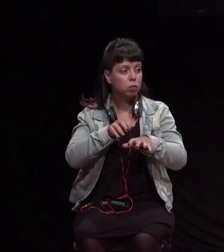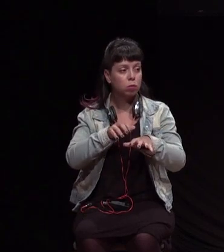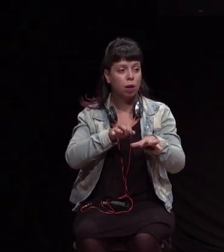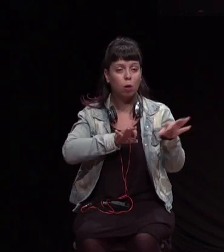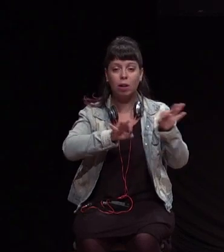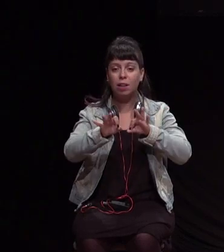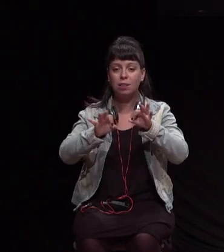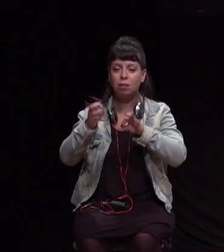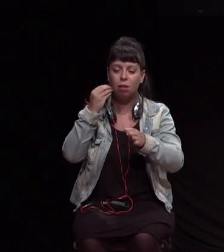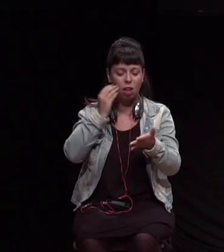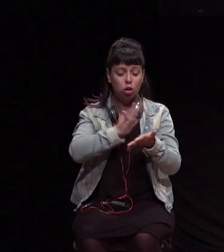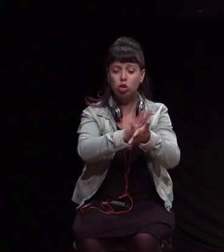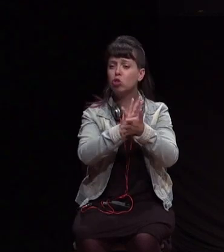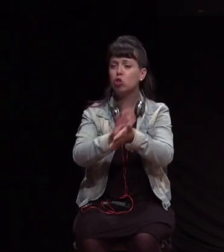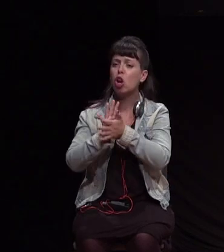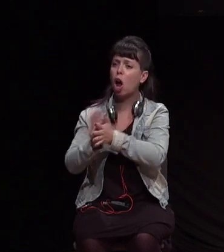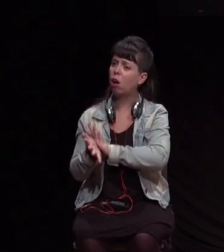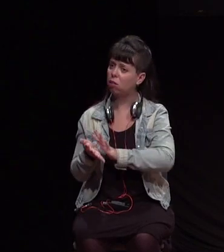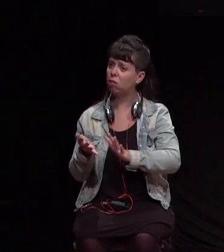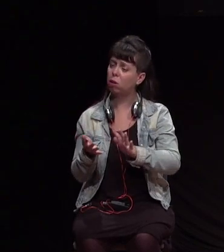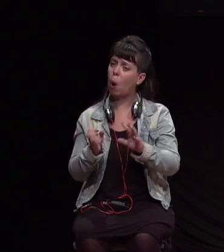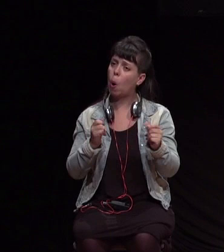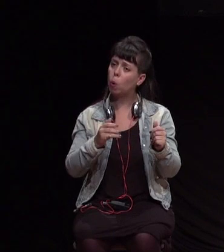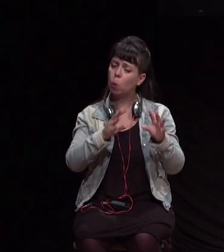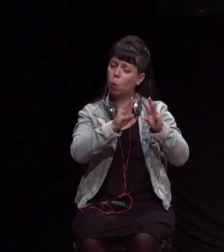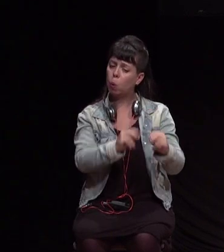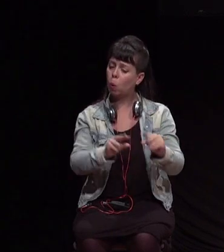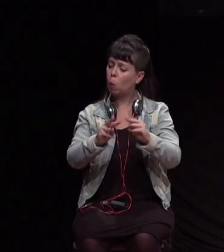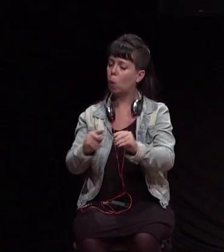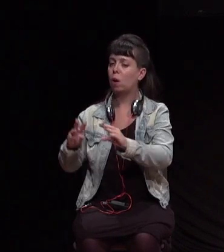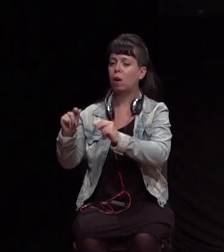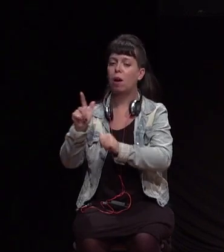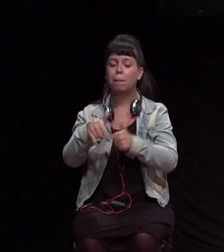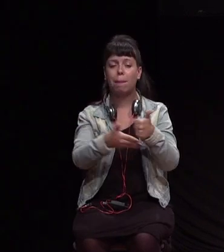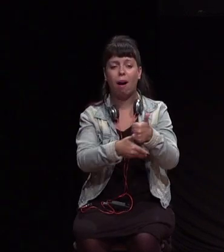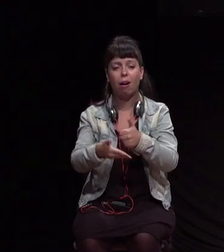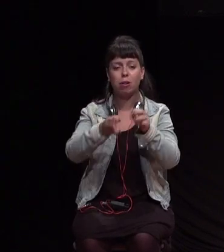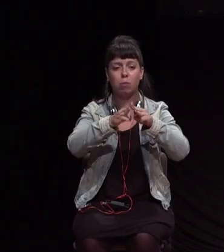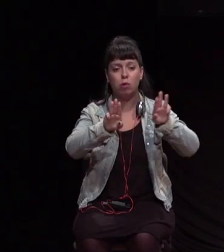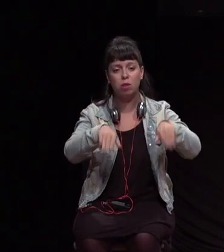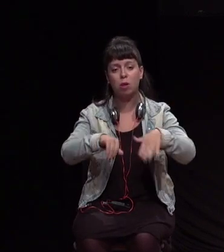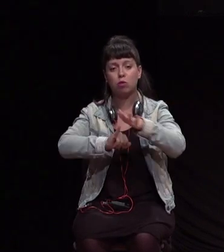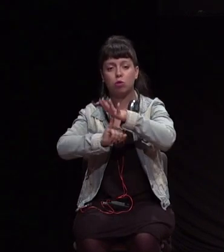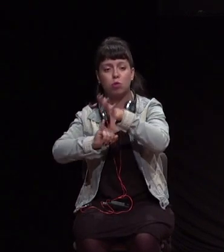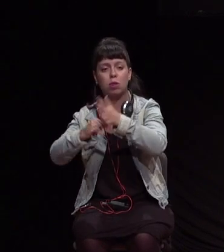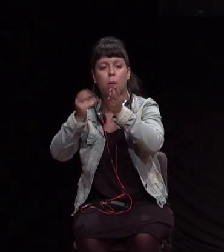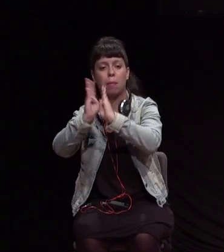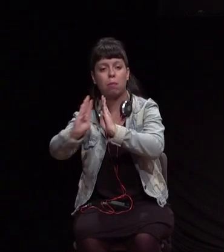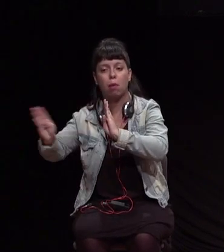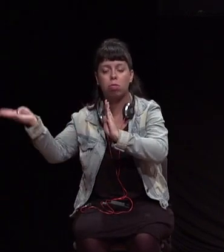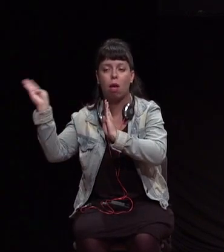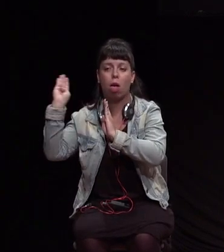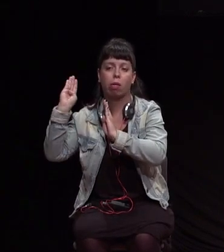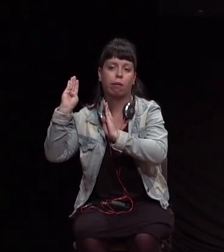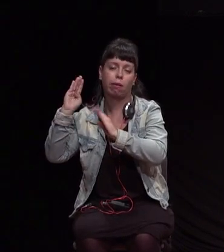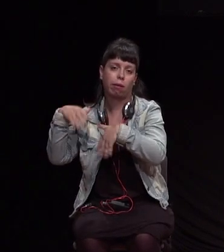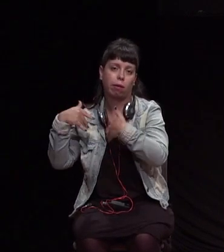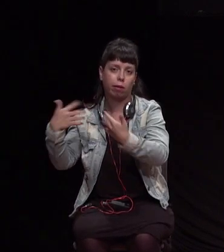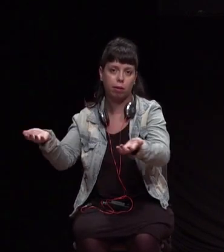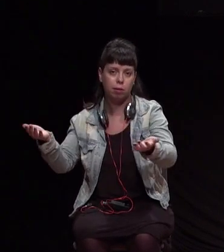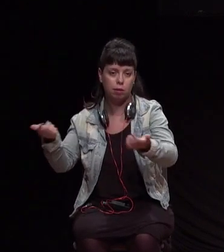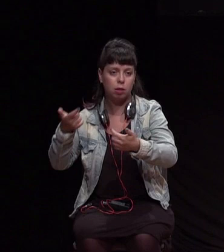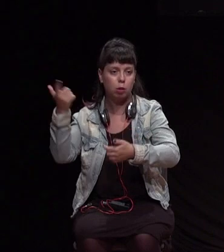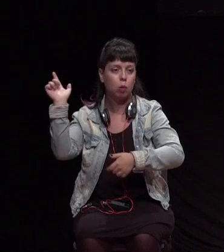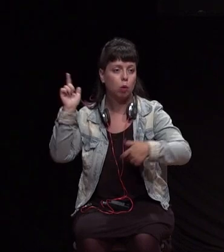destrua essa dinâmica que está na base das instituições, dos museus, das bibliotecas, e